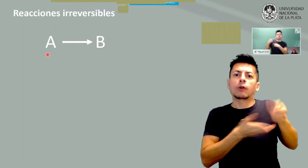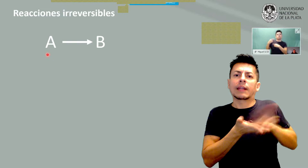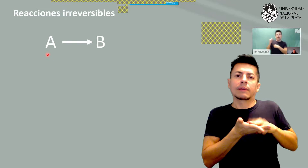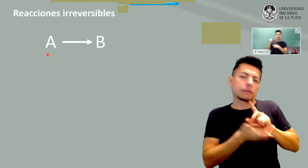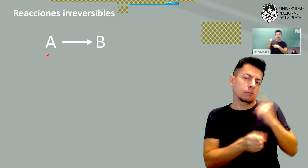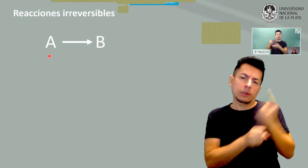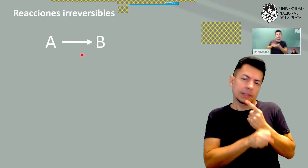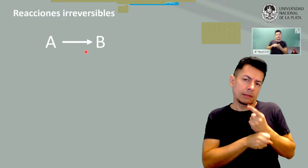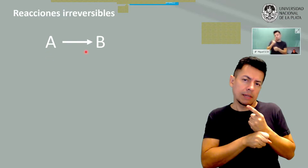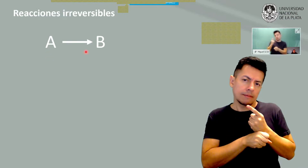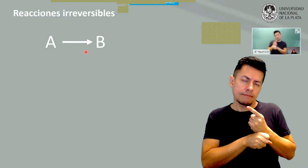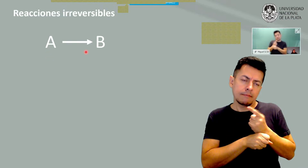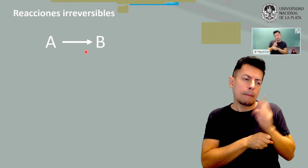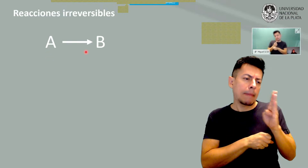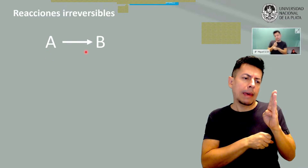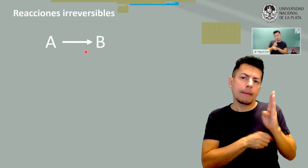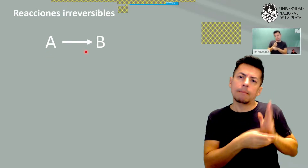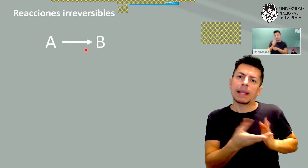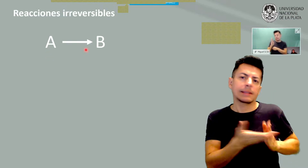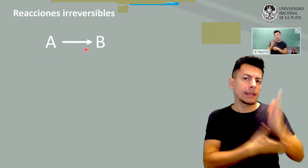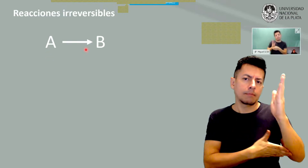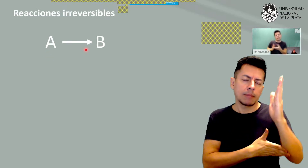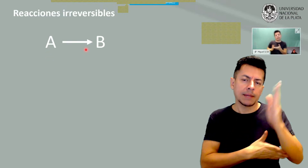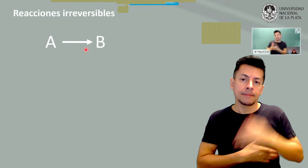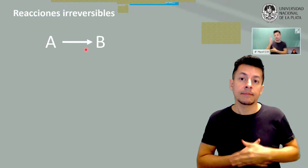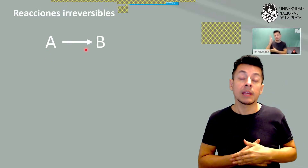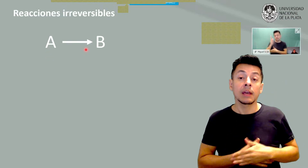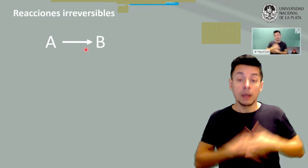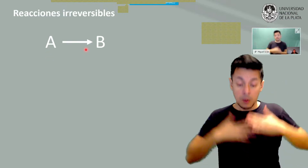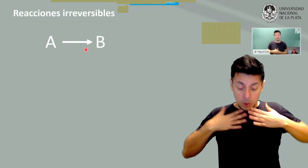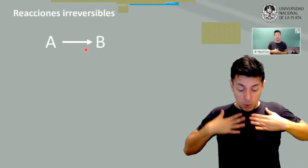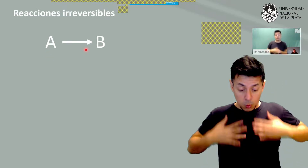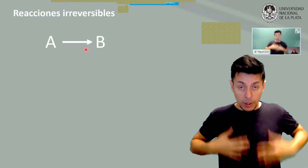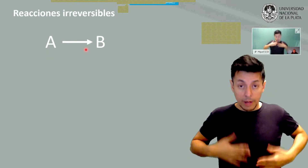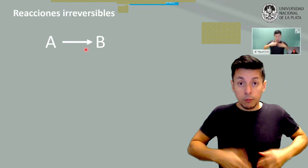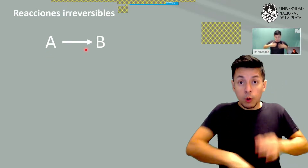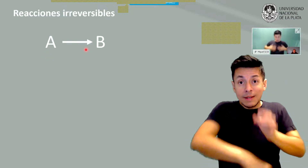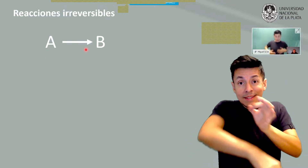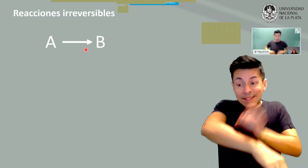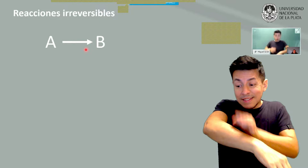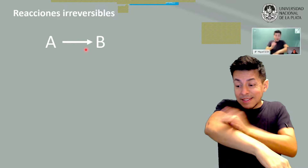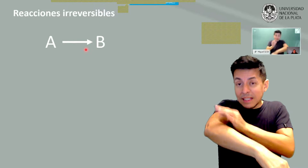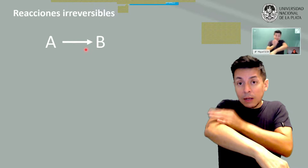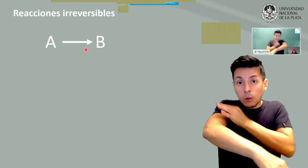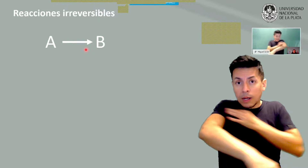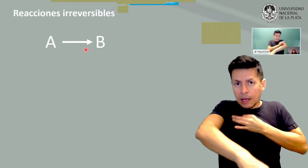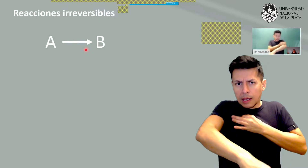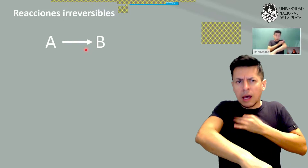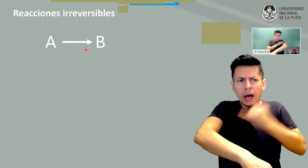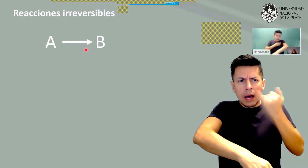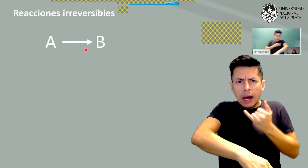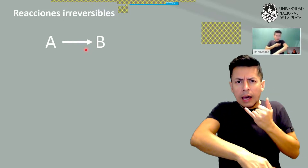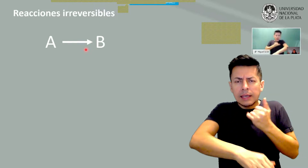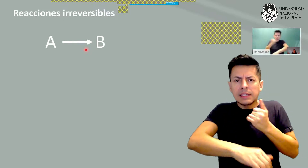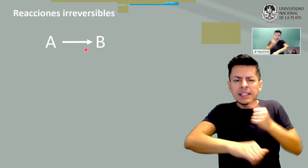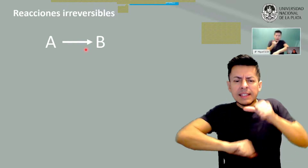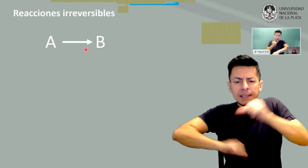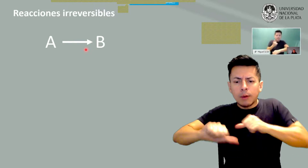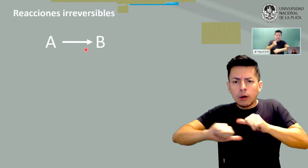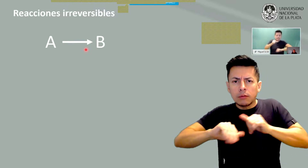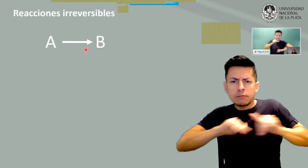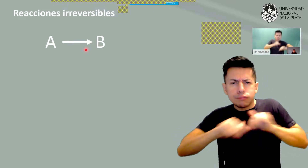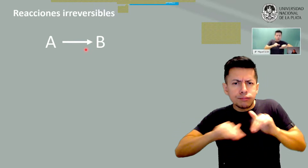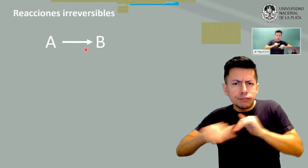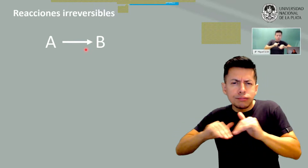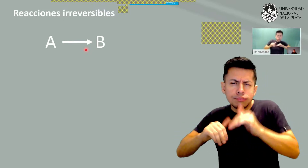¿Sí? En el cuerpo, en la célula, ocurren millones y millones de reacciones paralelamente, ¿sí?